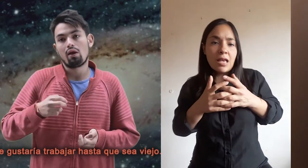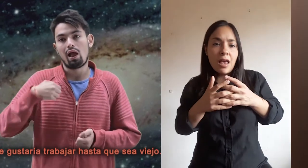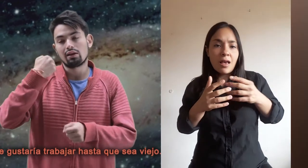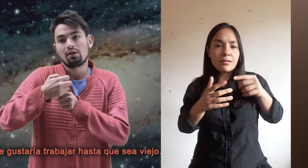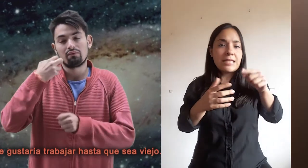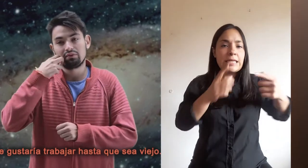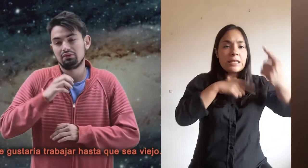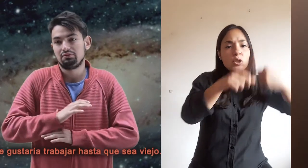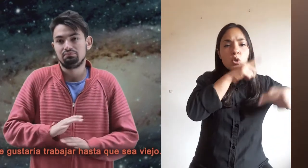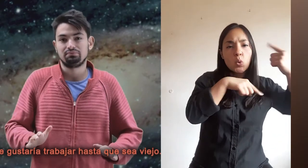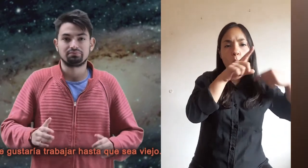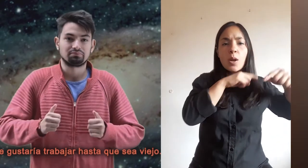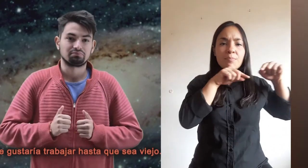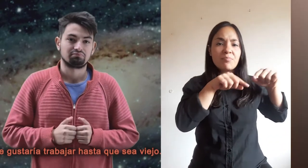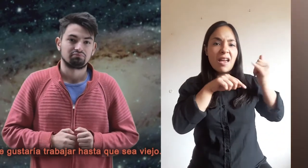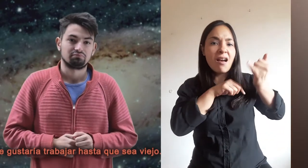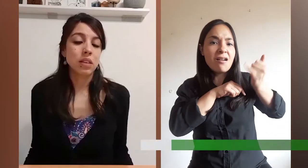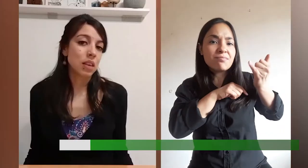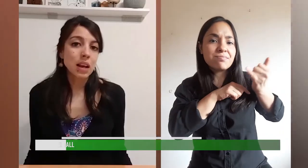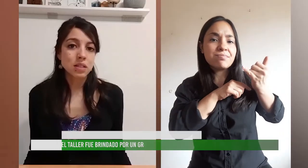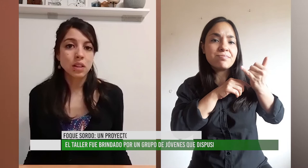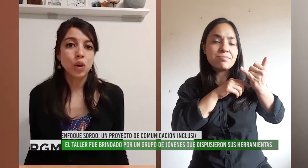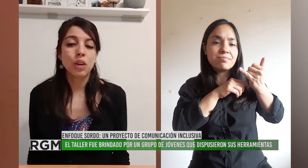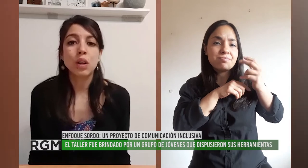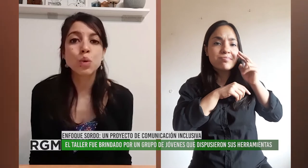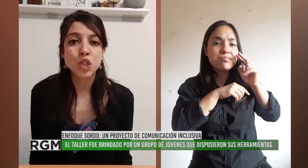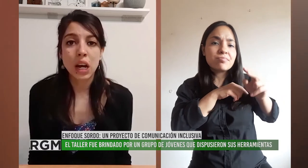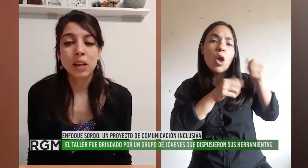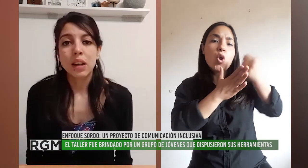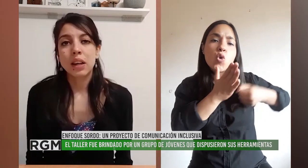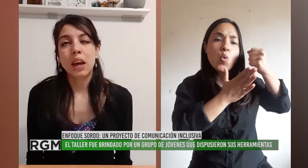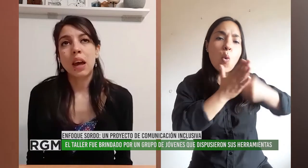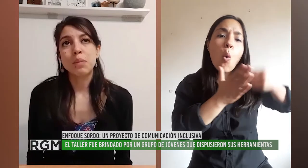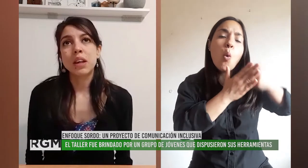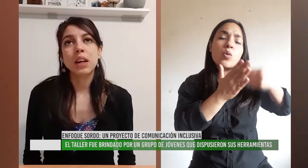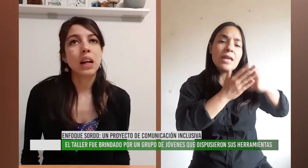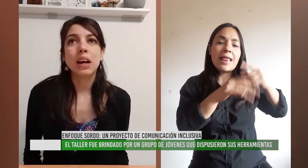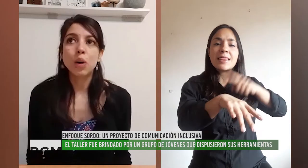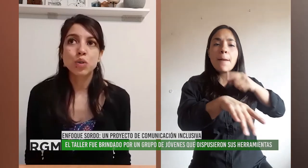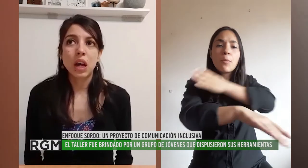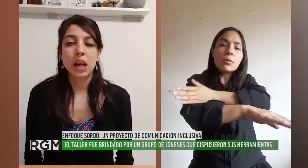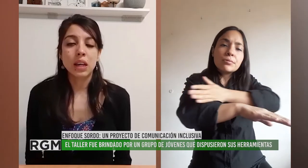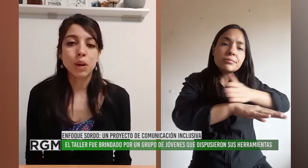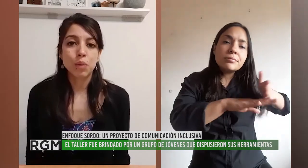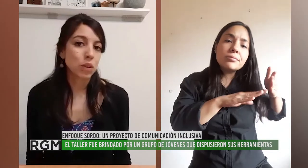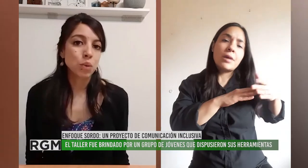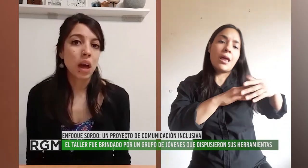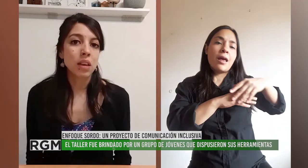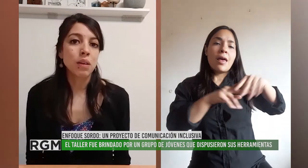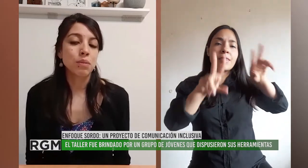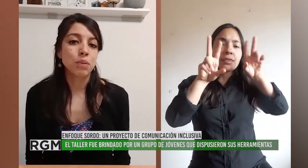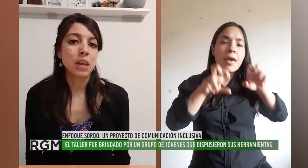que hemos visto incluso en este tránsito de lucha, que a medida que la causa iba